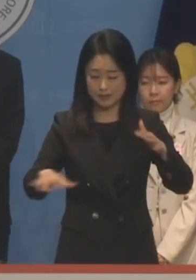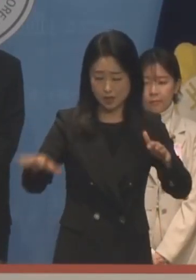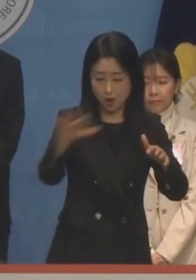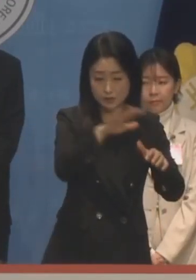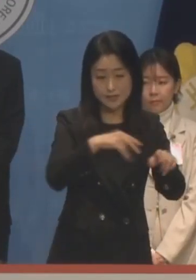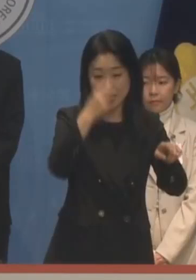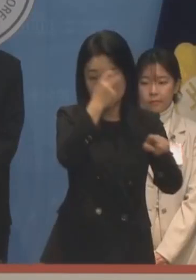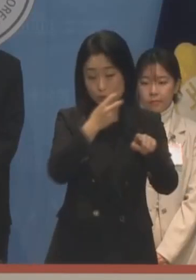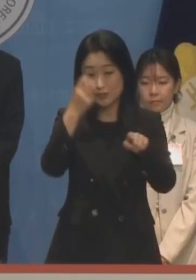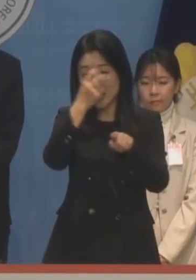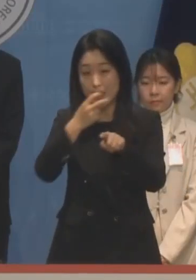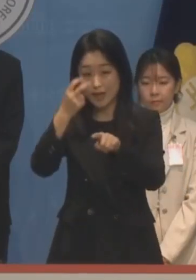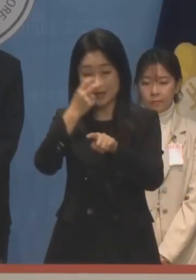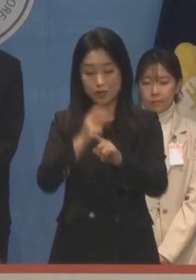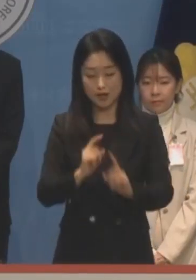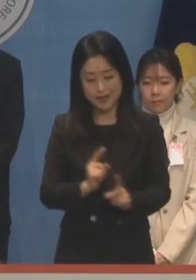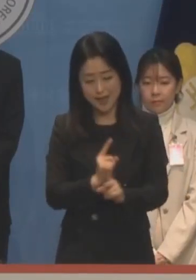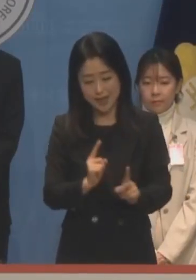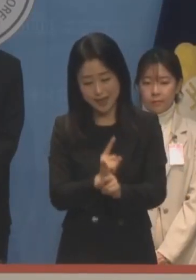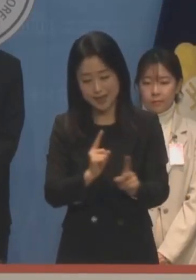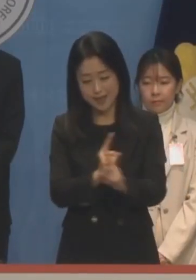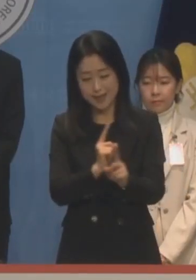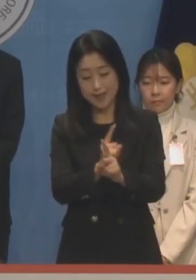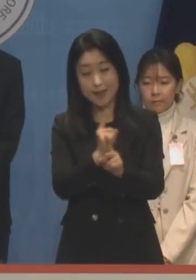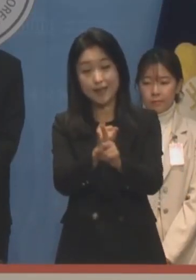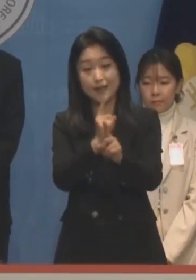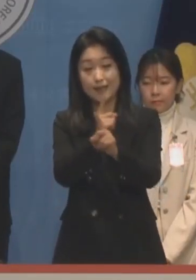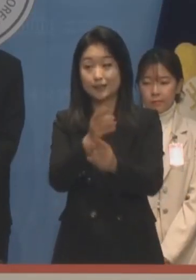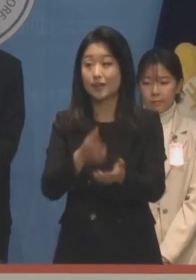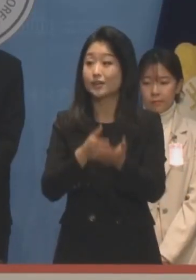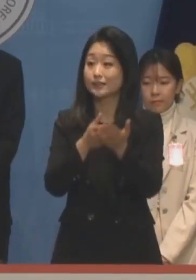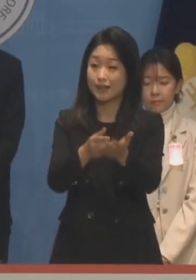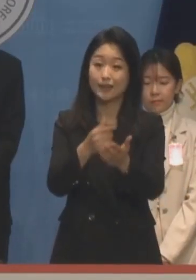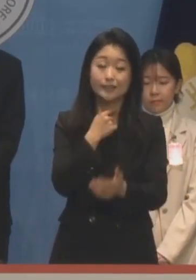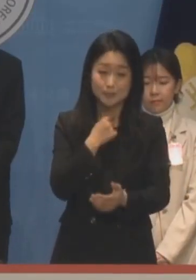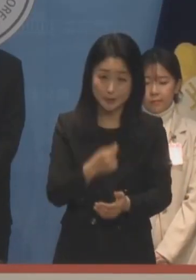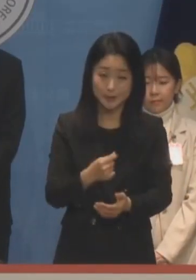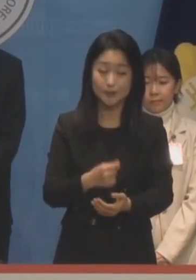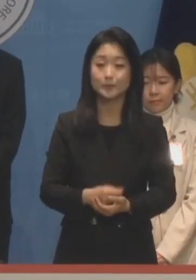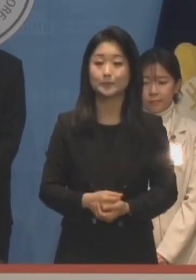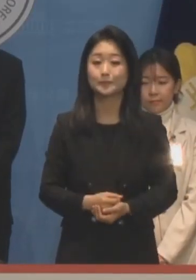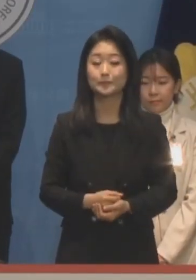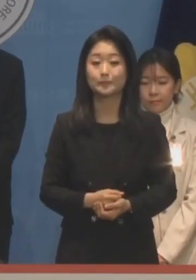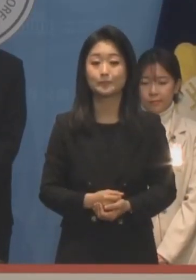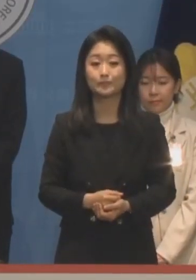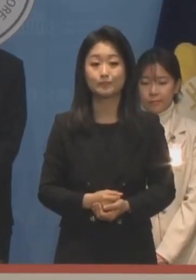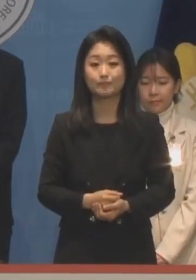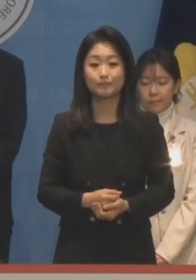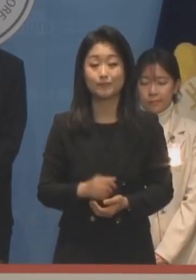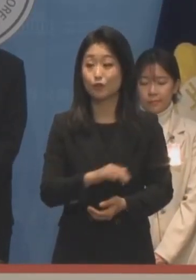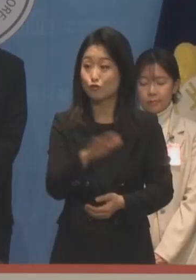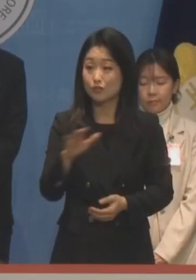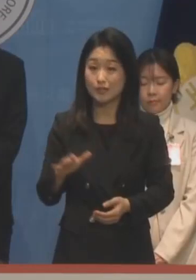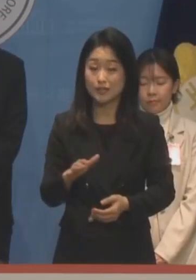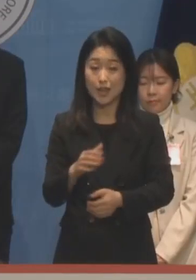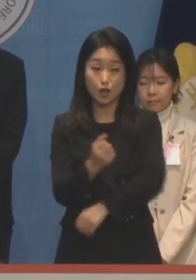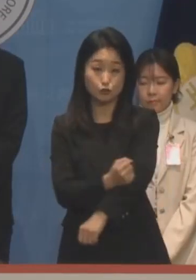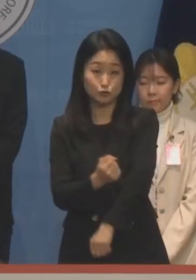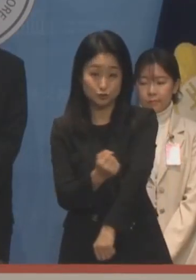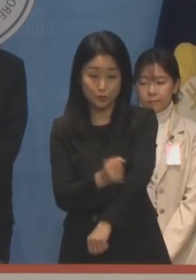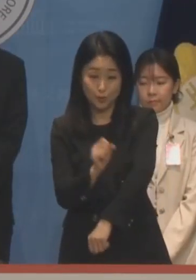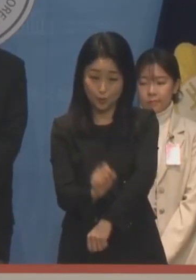전수조사하여 순차 개정을 제안해 나가고자 합니다. 우리의 작업이